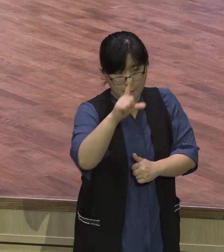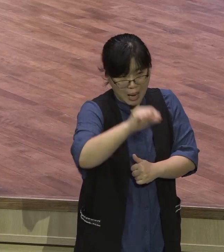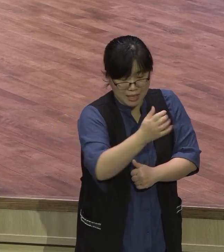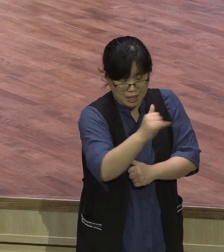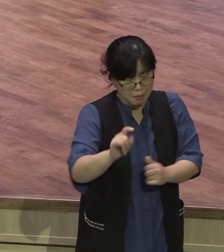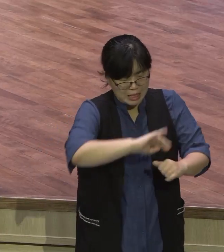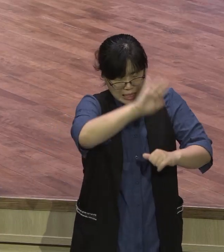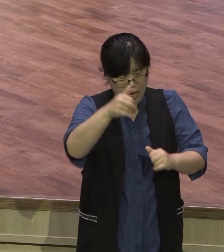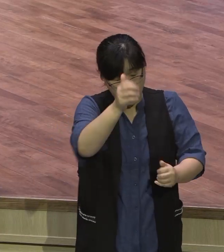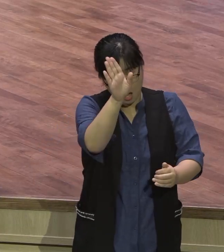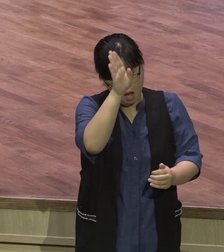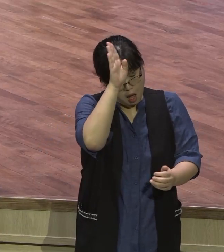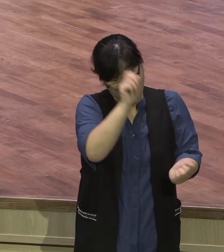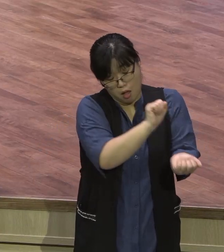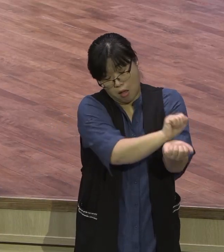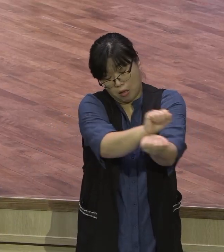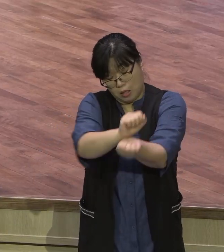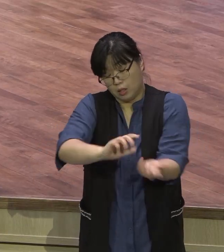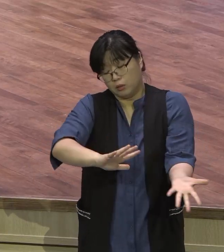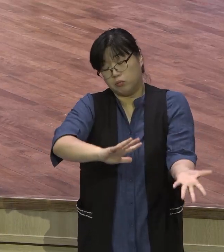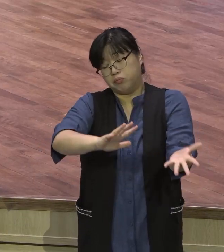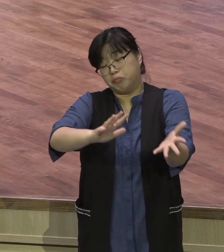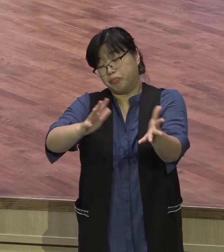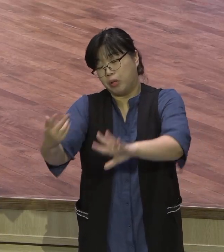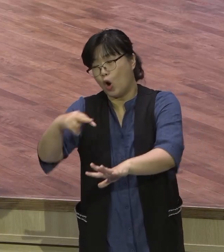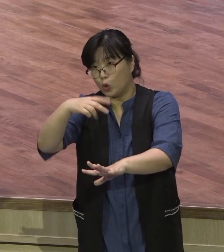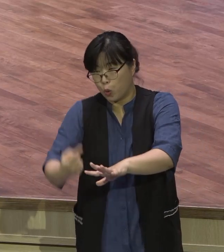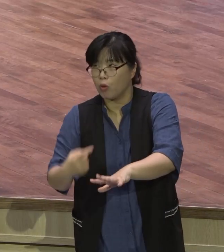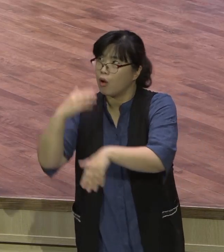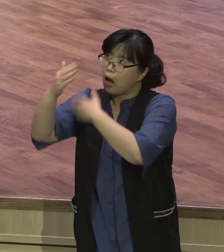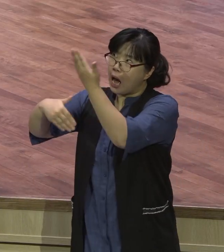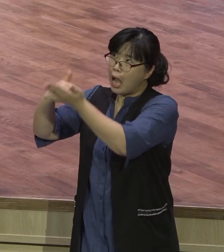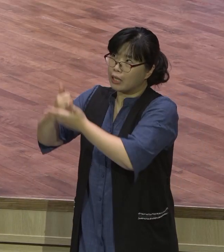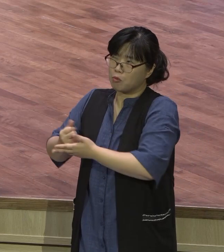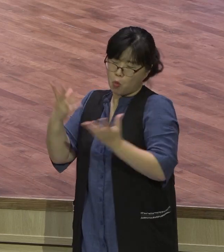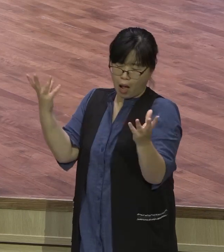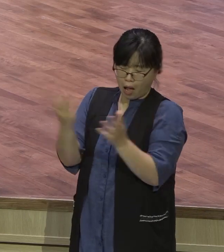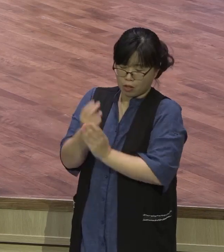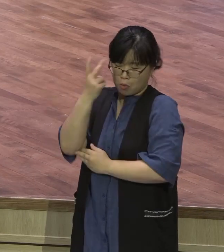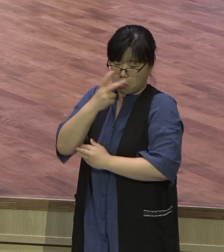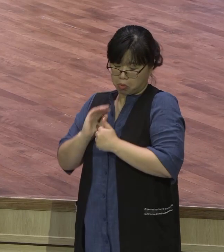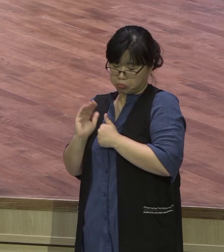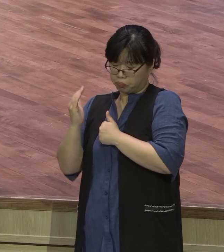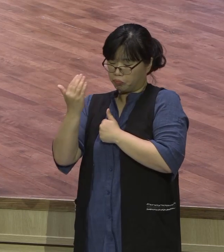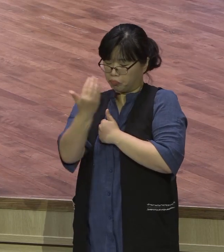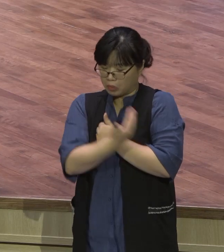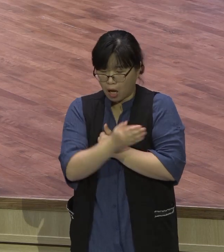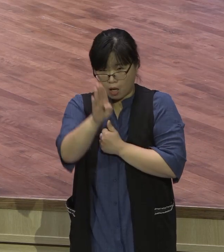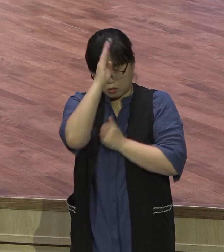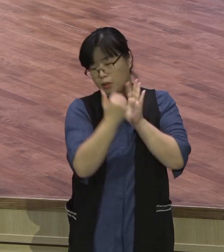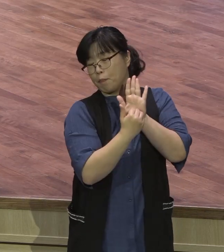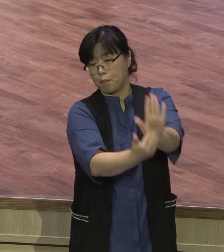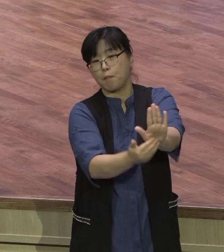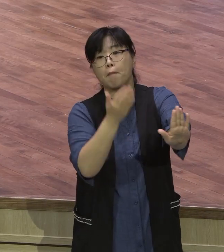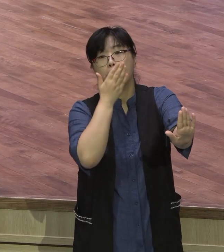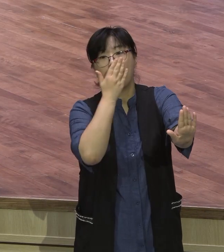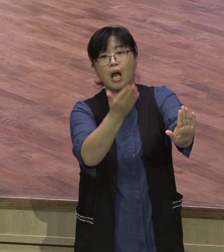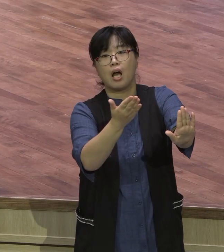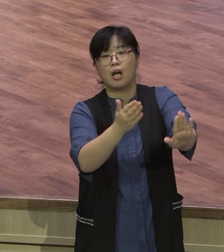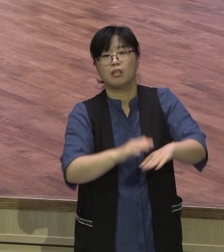11절에는 그가 너를 위하여 그의 천사를 명령하사 내 모든 길에서 너를 지키심이라